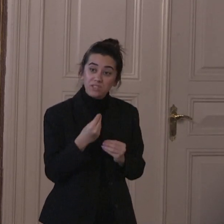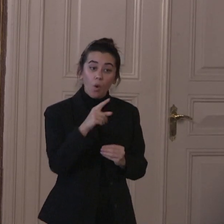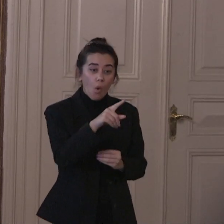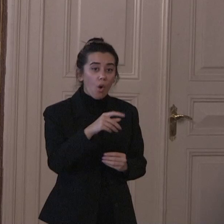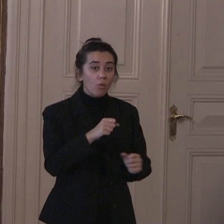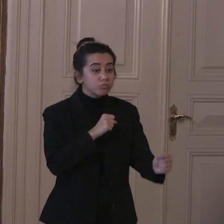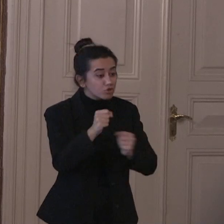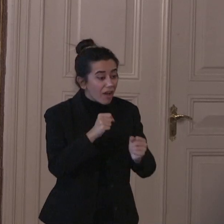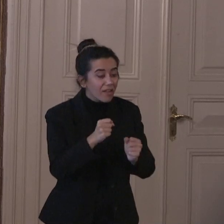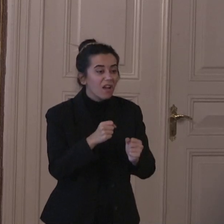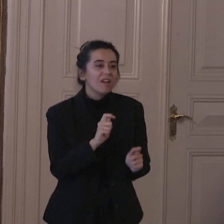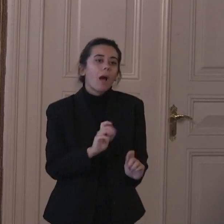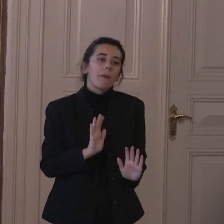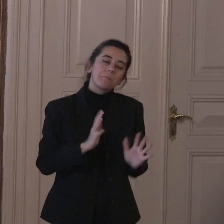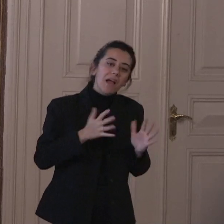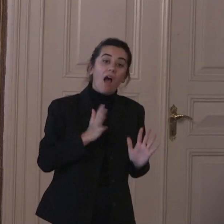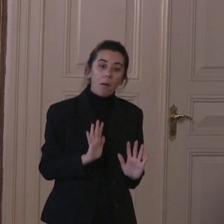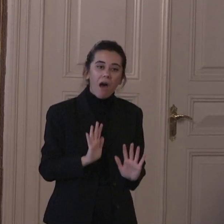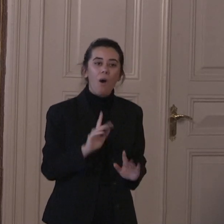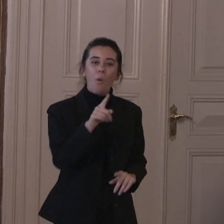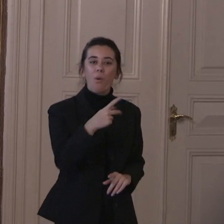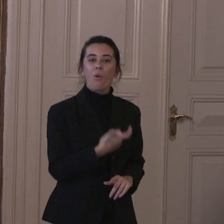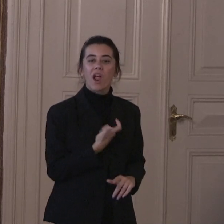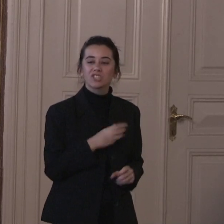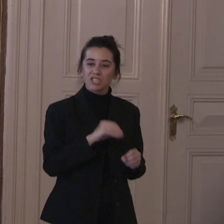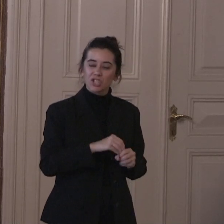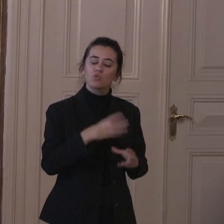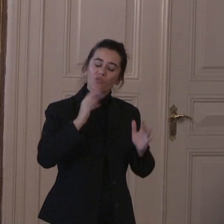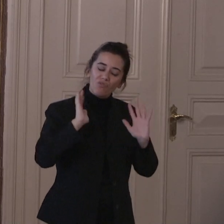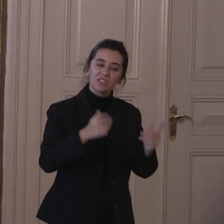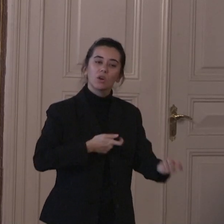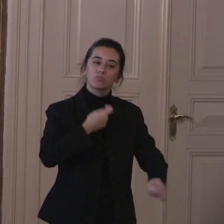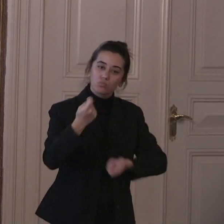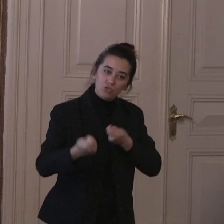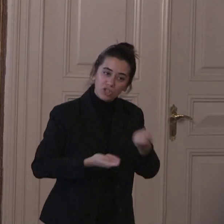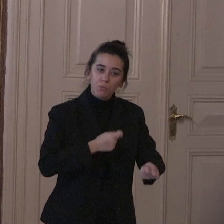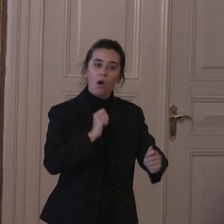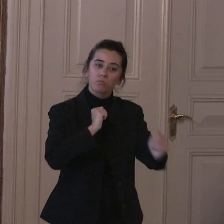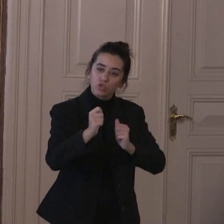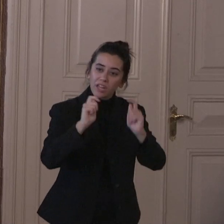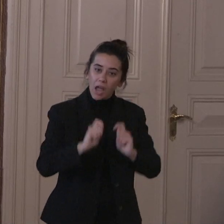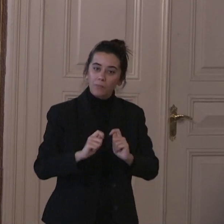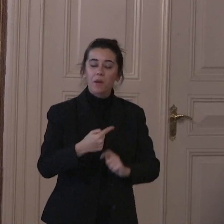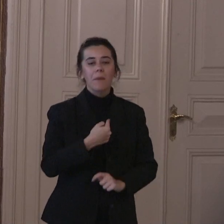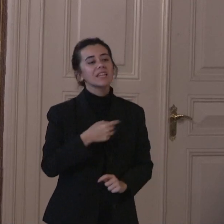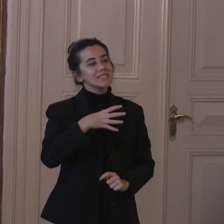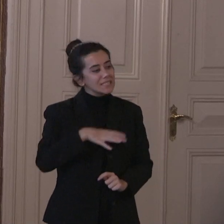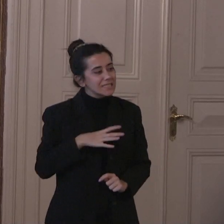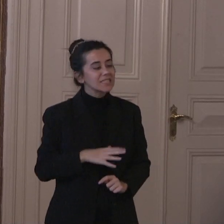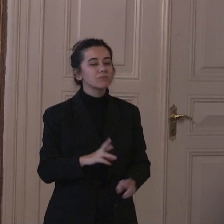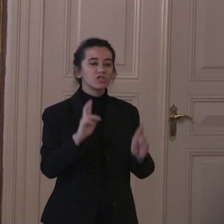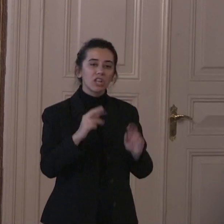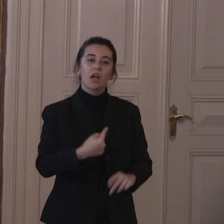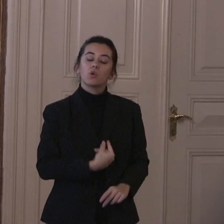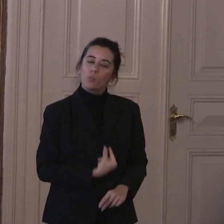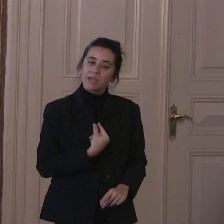ama öğrenciler için gerçekten her zaman çok uğraştılar. Bizzat kendimde gördüm ve umarım ben de bir gün onlar kadar güçlü bir şekilde